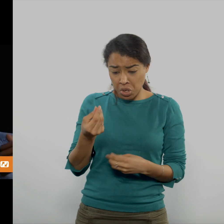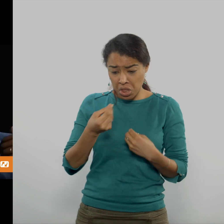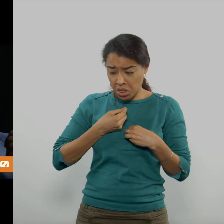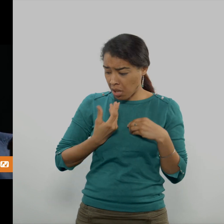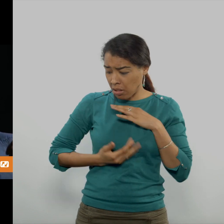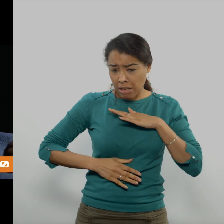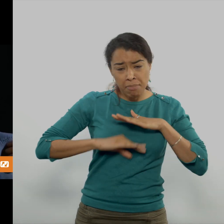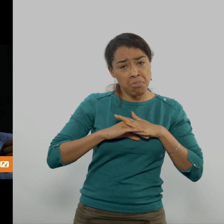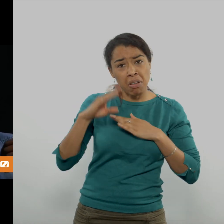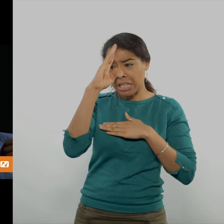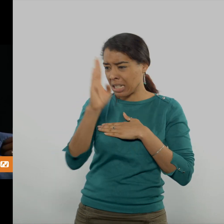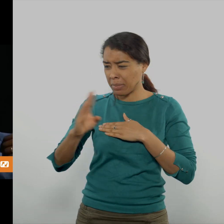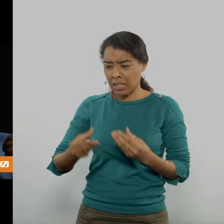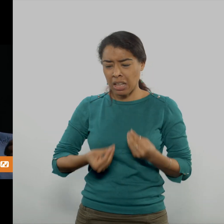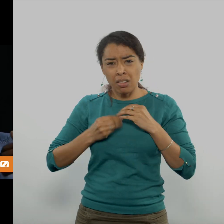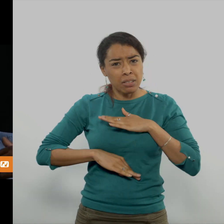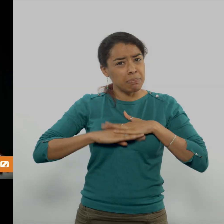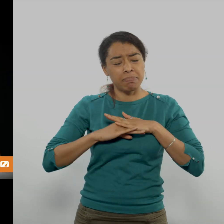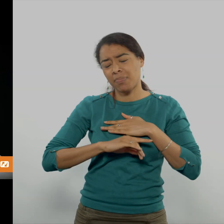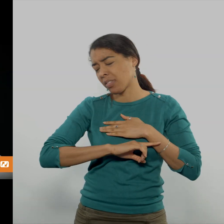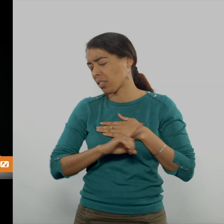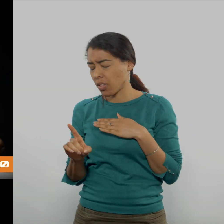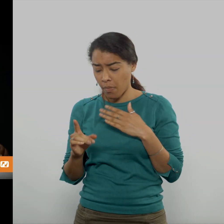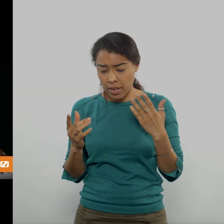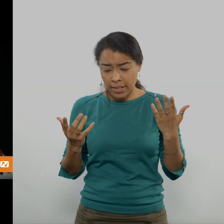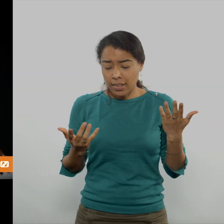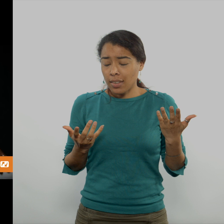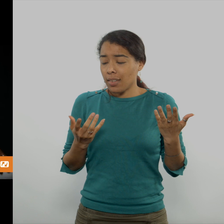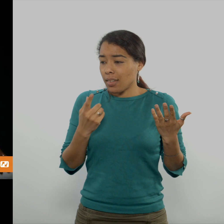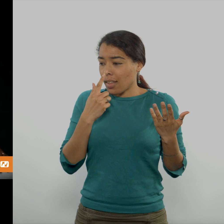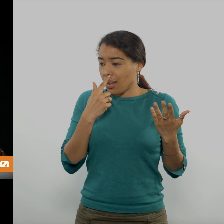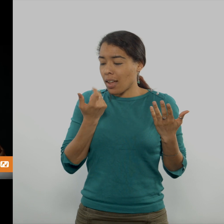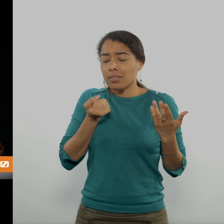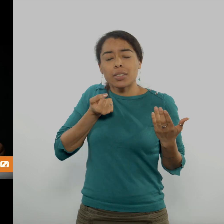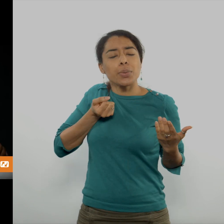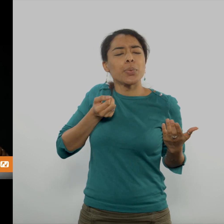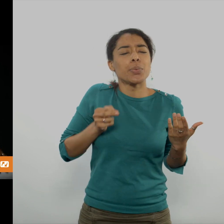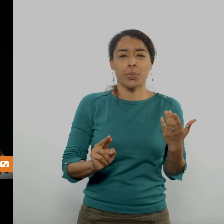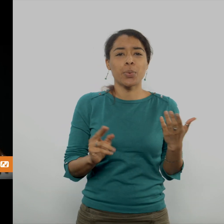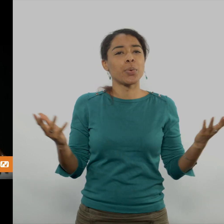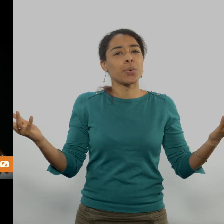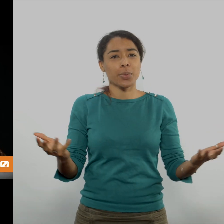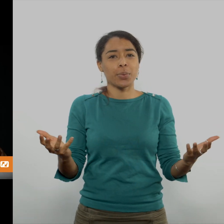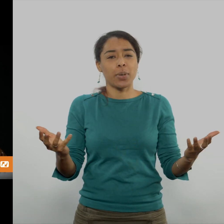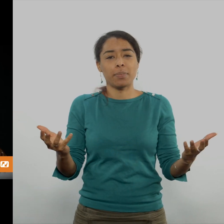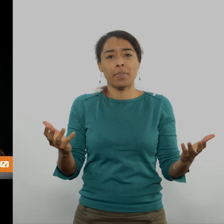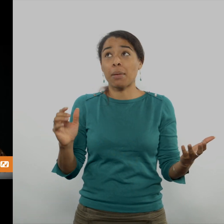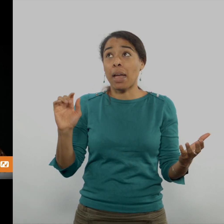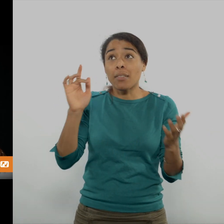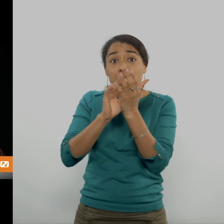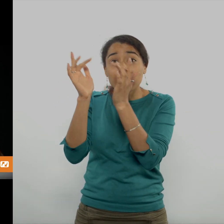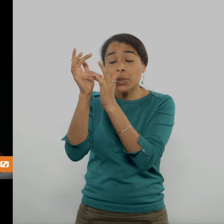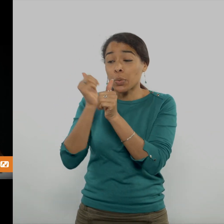l'argent, le succès ne pouvaient pas combler. Et au-delà de tout ça, j'ai eu l'assurance, c'est-à-dire que j'étais certain